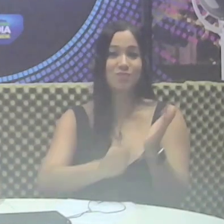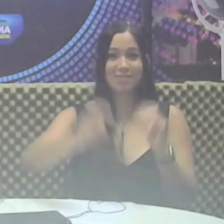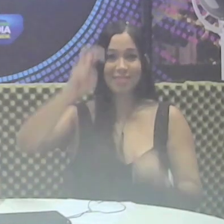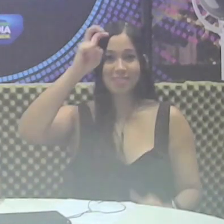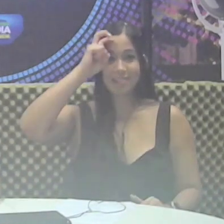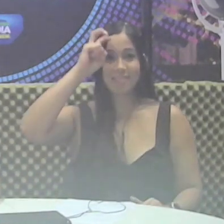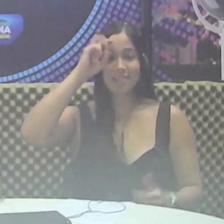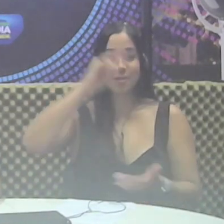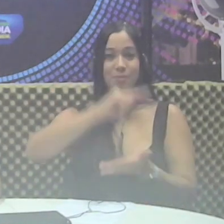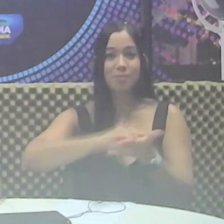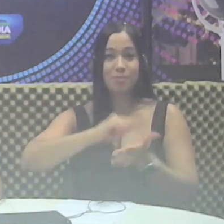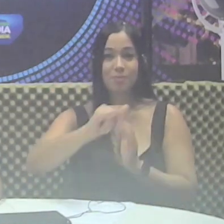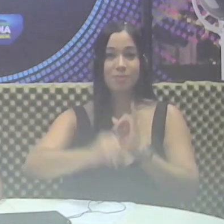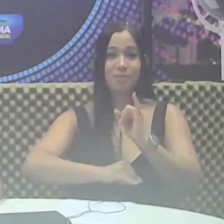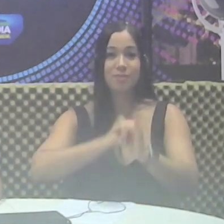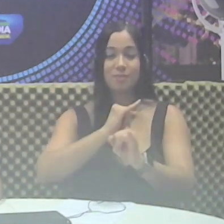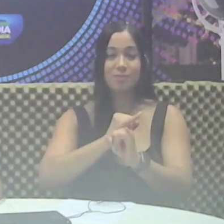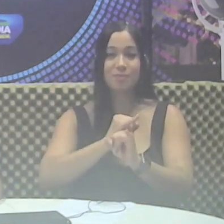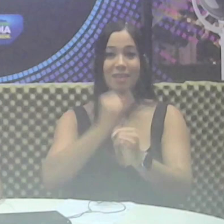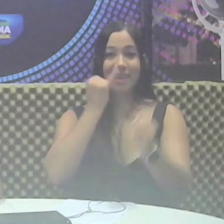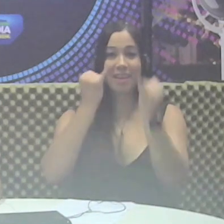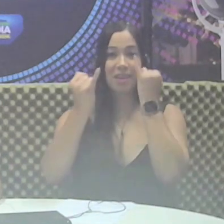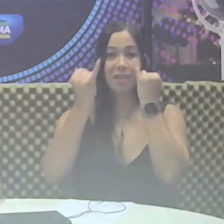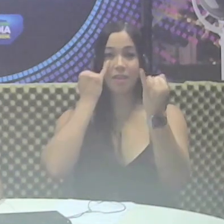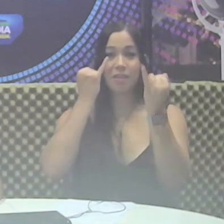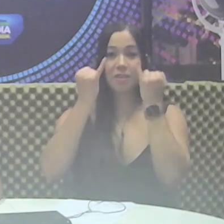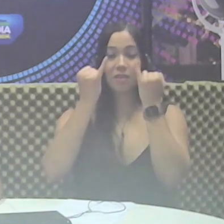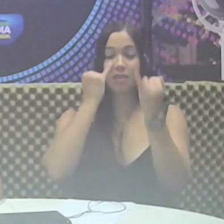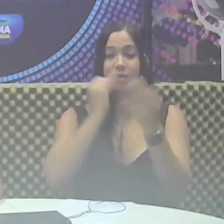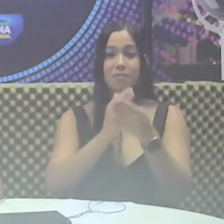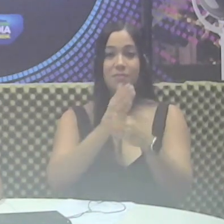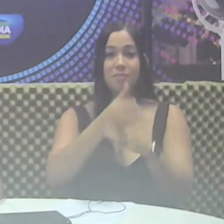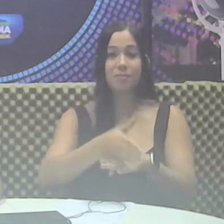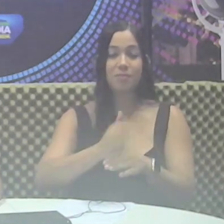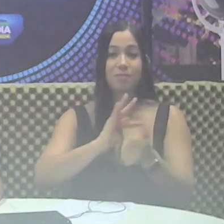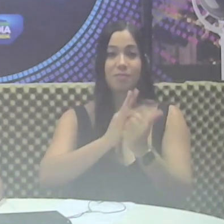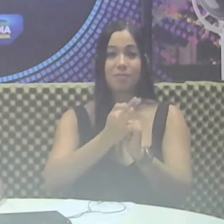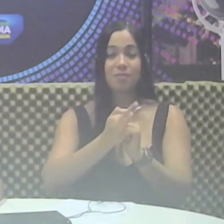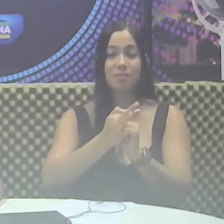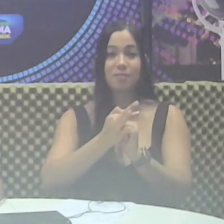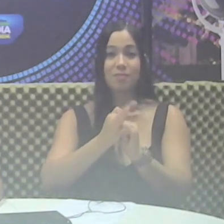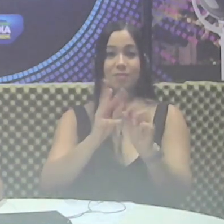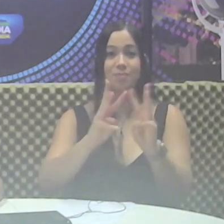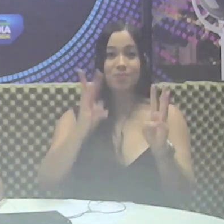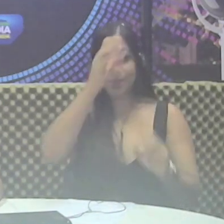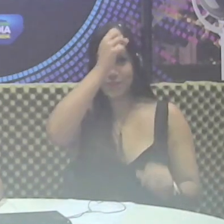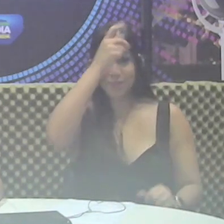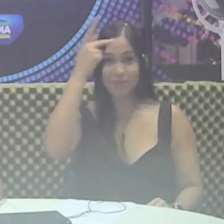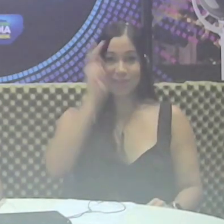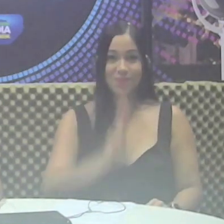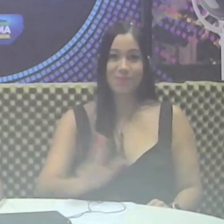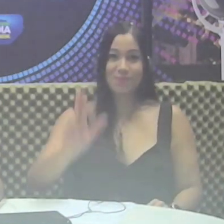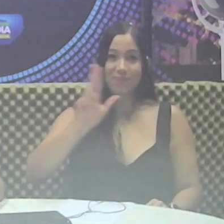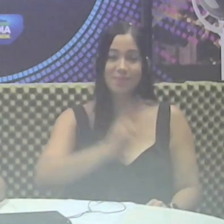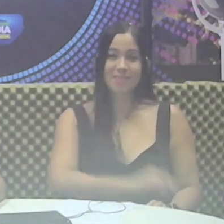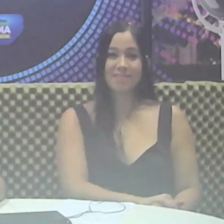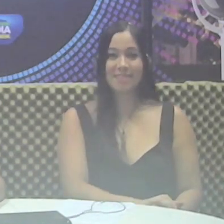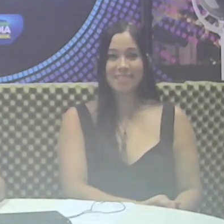quinta-feira, por meio de formulário online. Para mais informações, acesse a página da Futel no portal da Prefeitura de